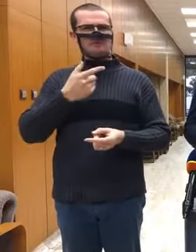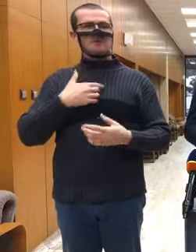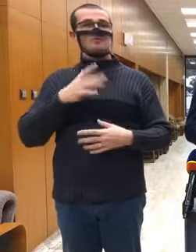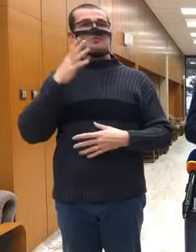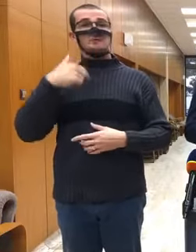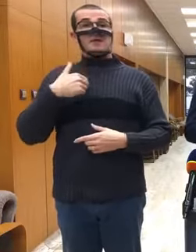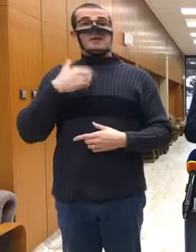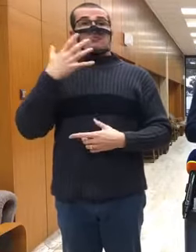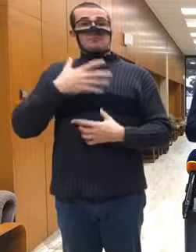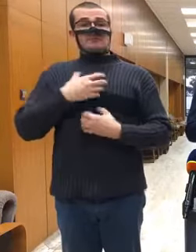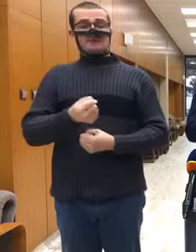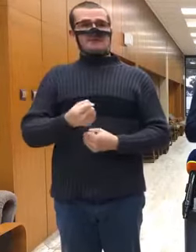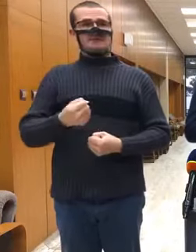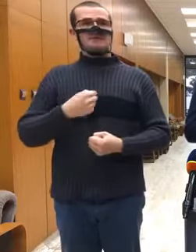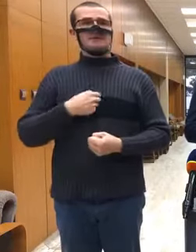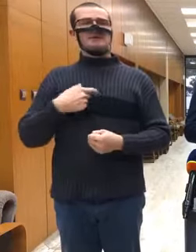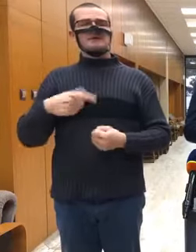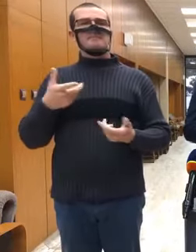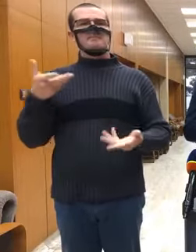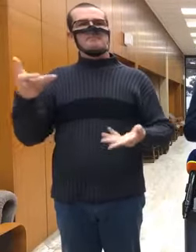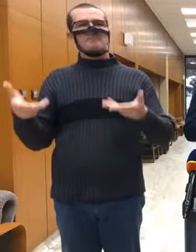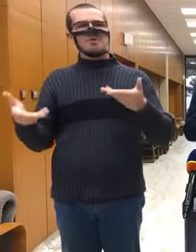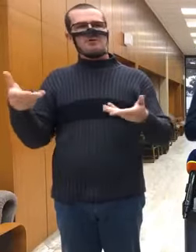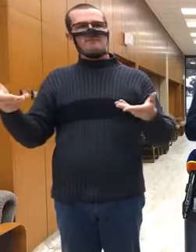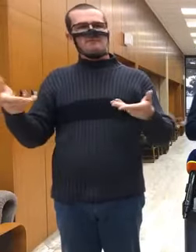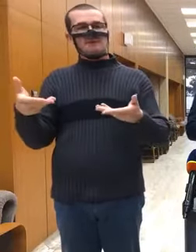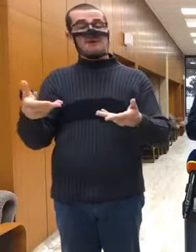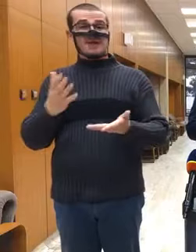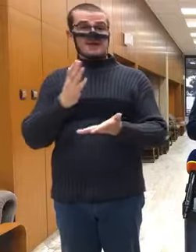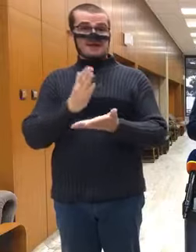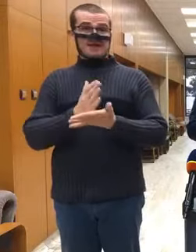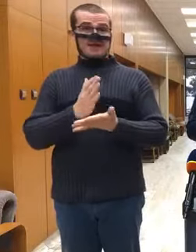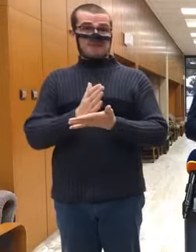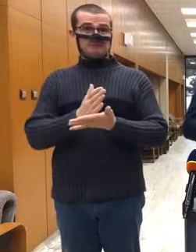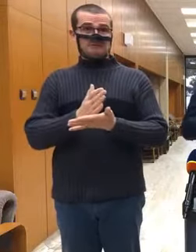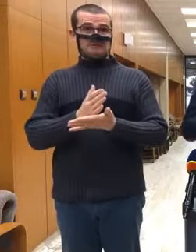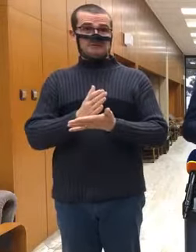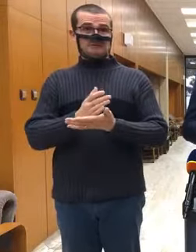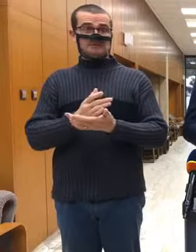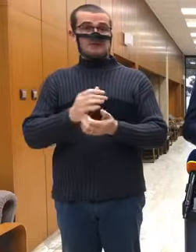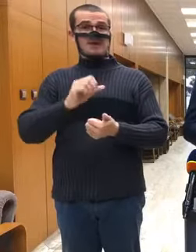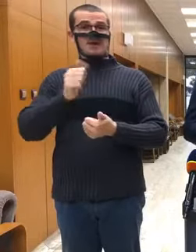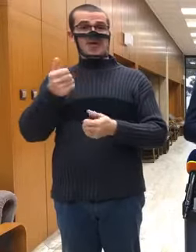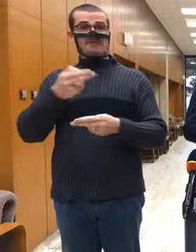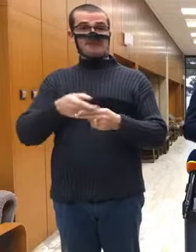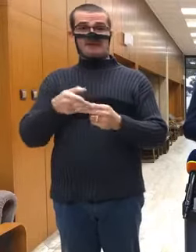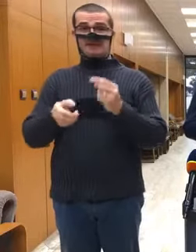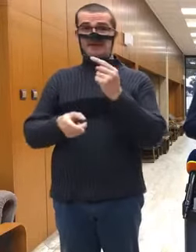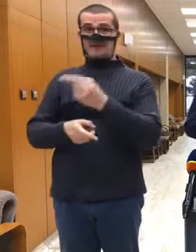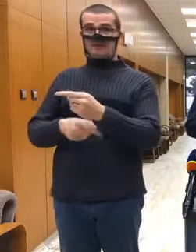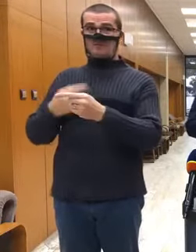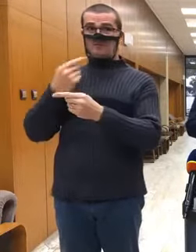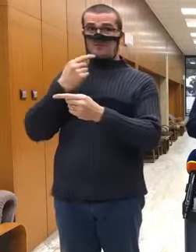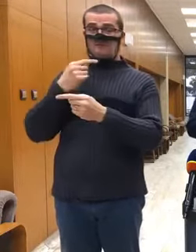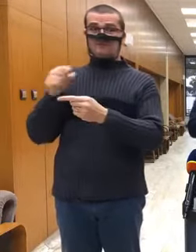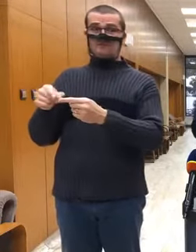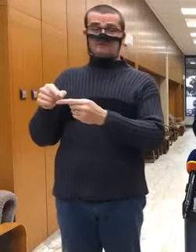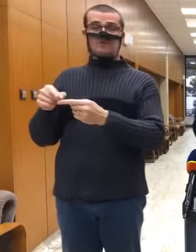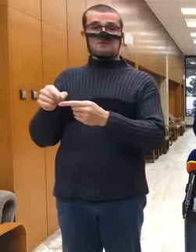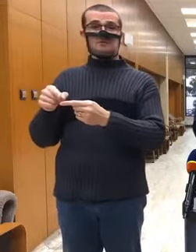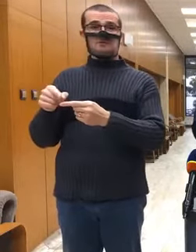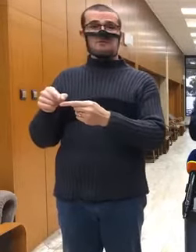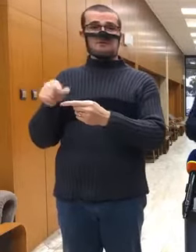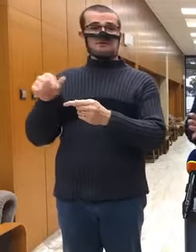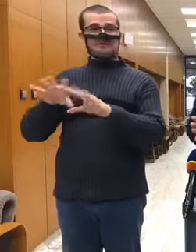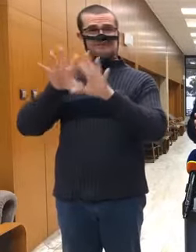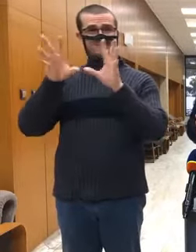navrhovať, ale dával som to len do porovnania, že ak teda hlavný hygienik, ktorý teda o tomto